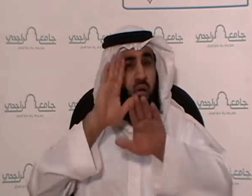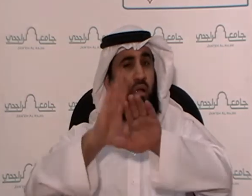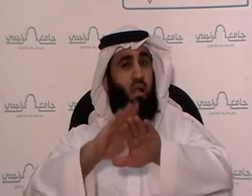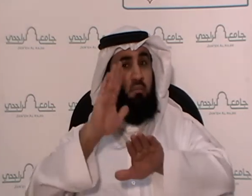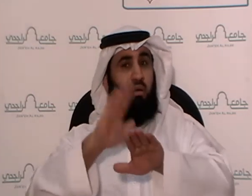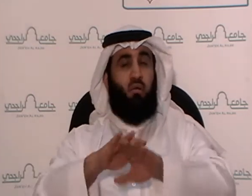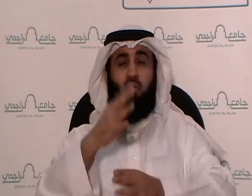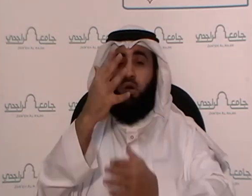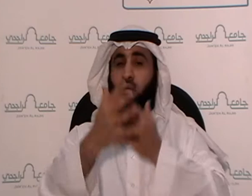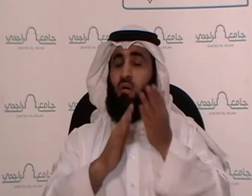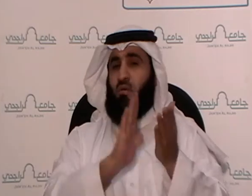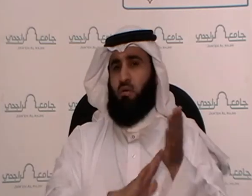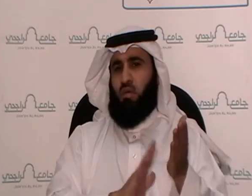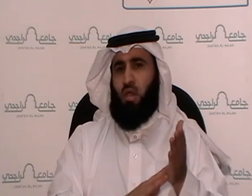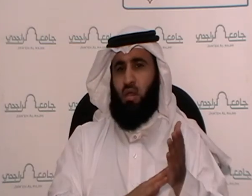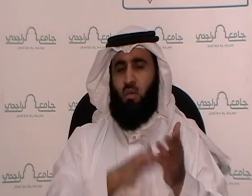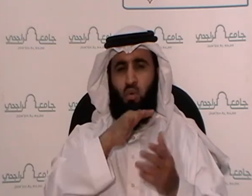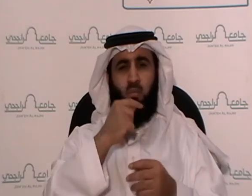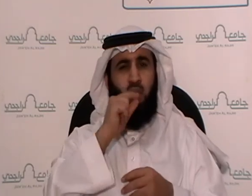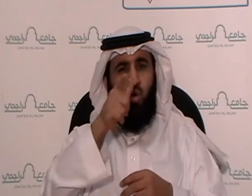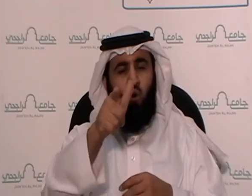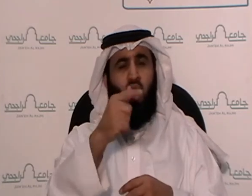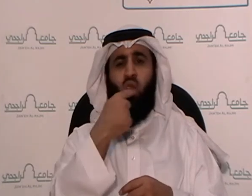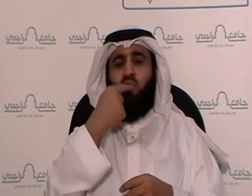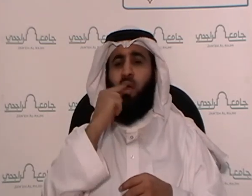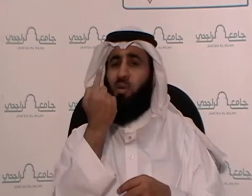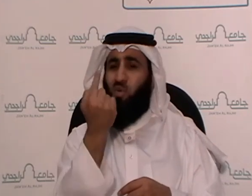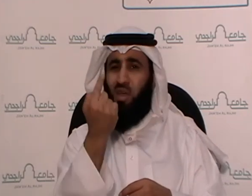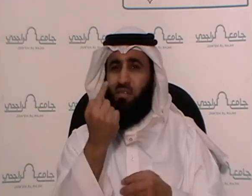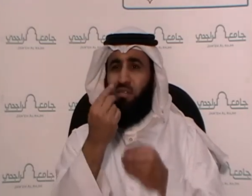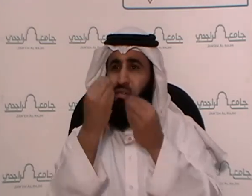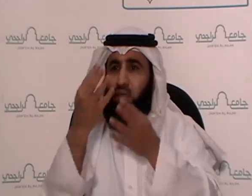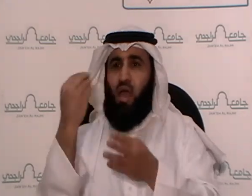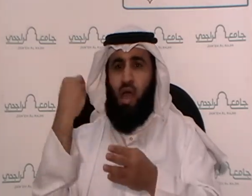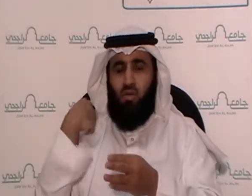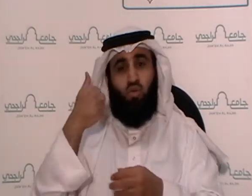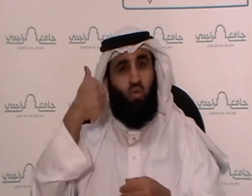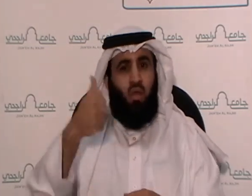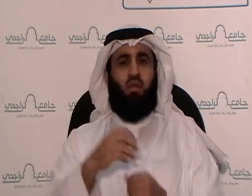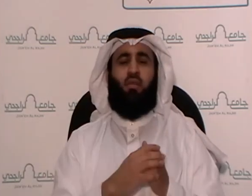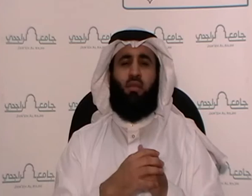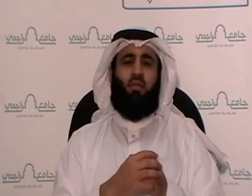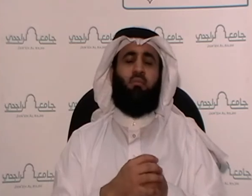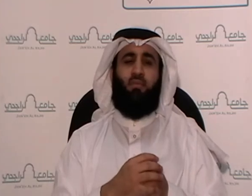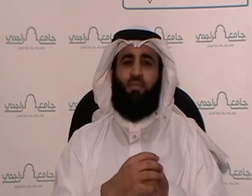قال: اتقوا النار ولو بشق تمرة، رواه البخاري. ولكن هذه